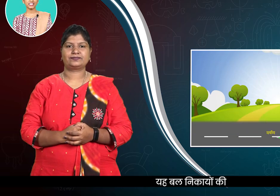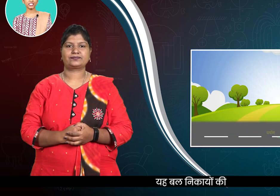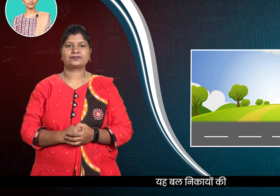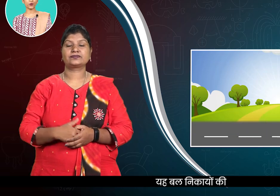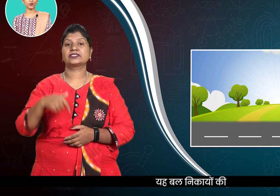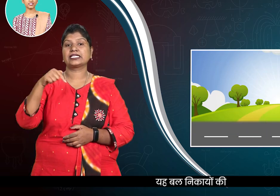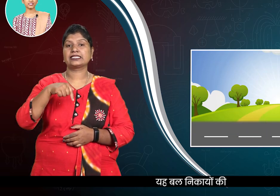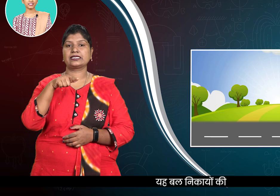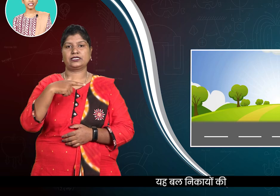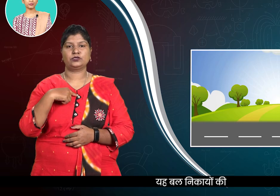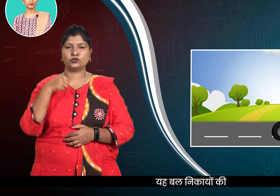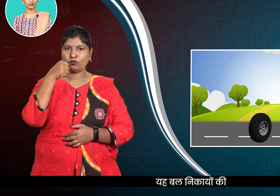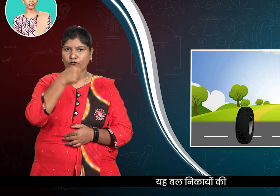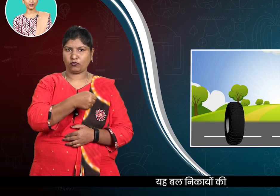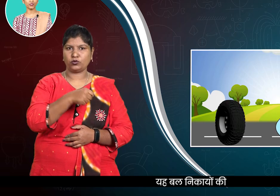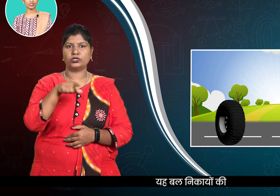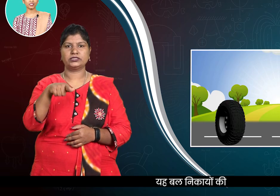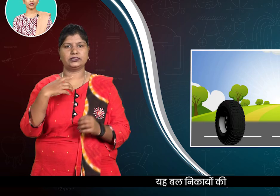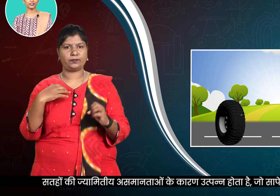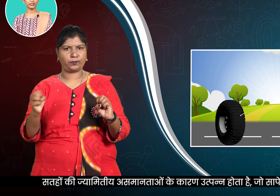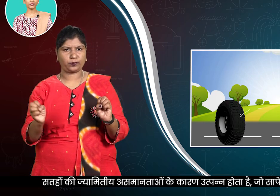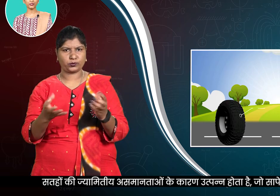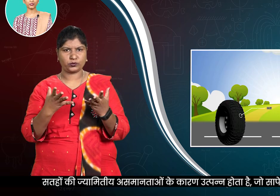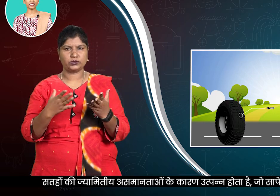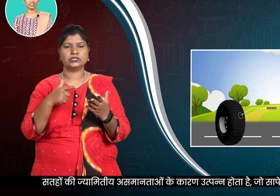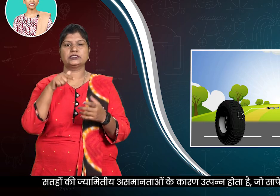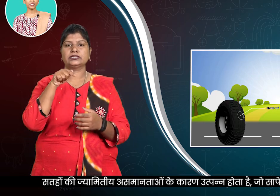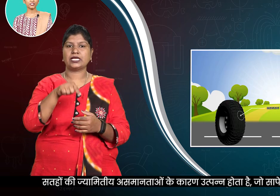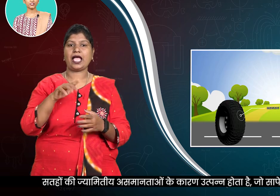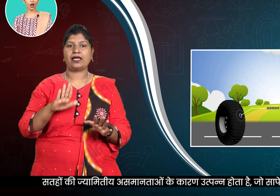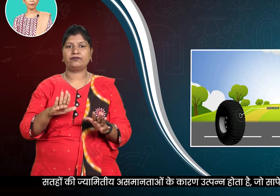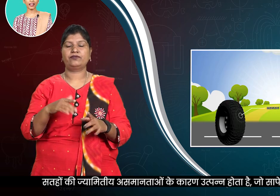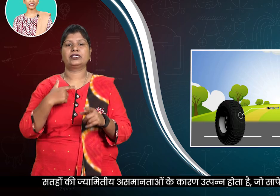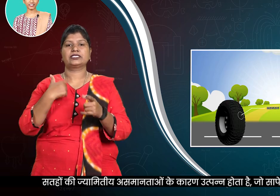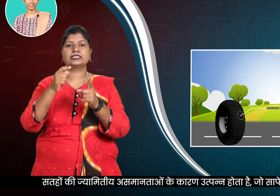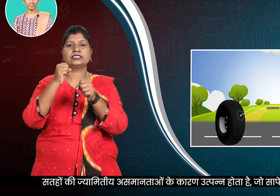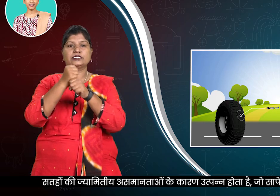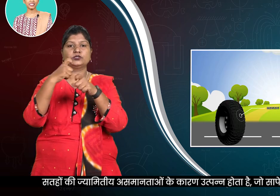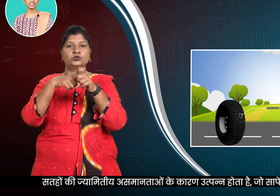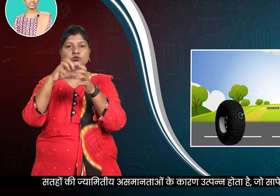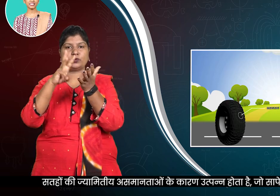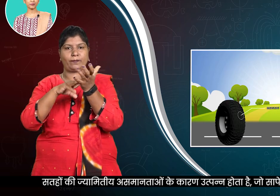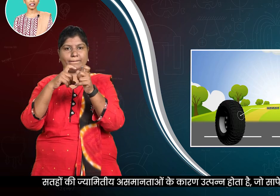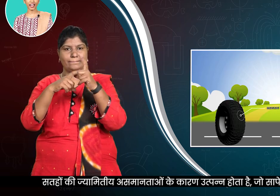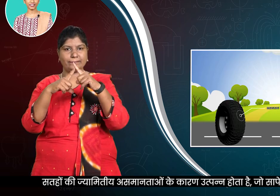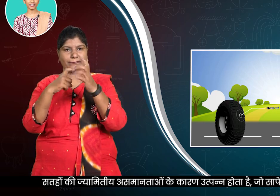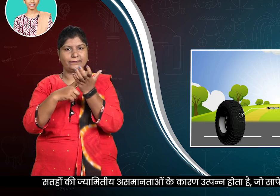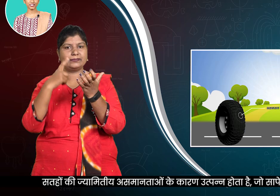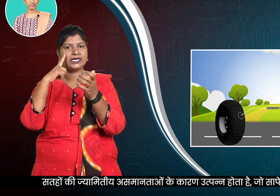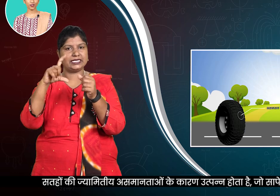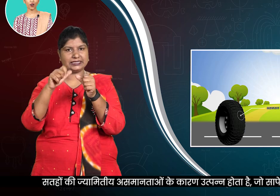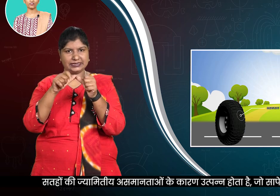ये बल निकायों की सतहों की जोमेट्रिकल असमानता के कार्णुत्पन होता है